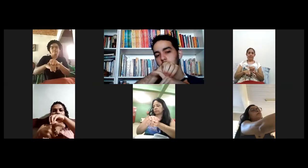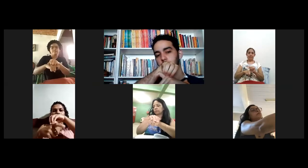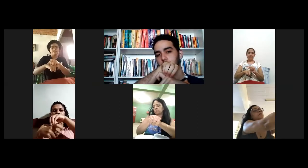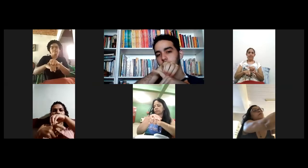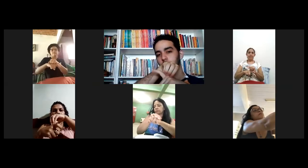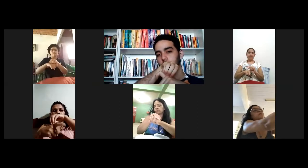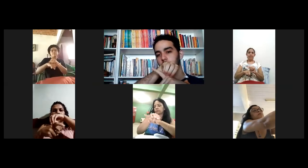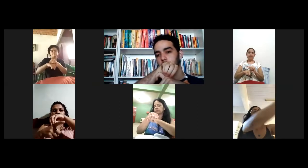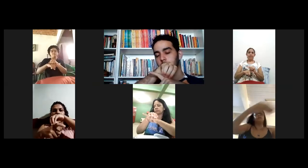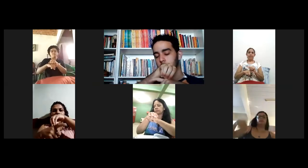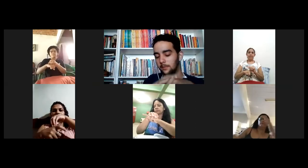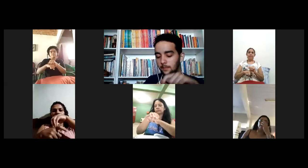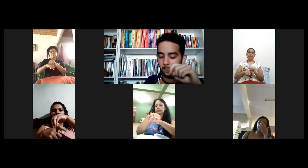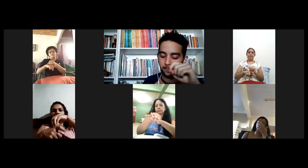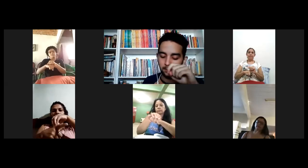com indicador,